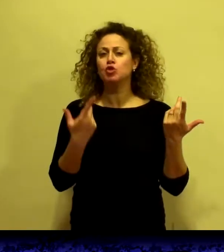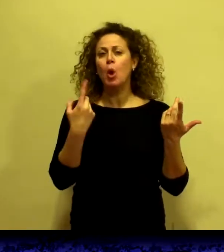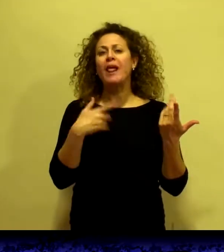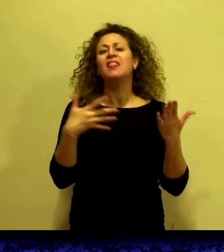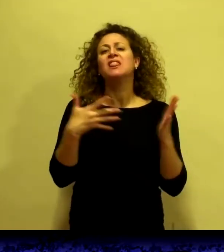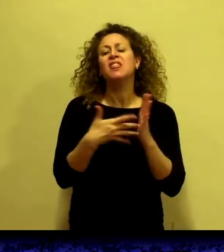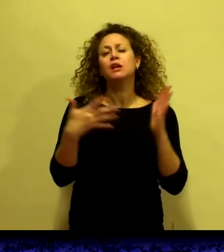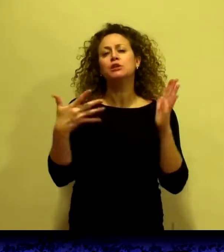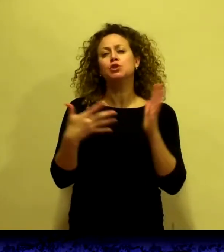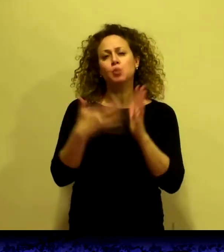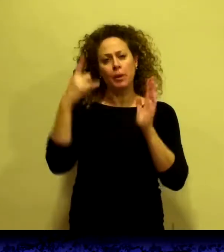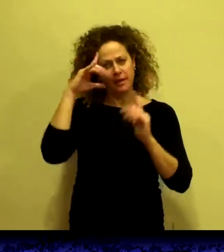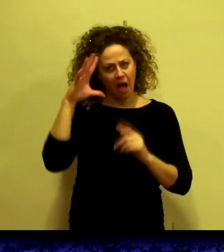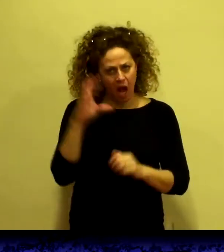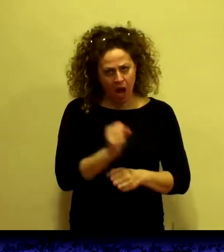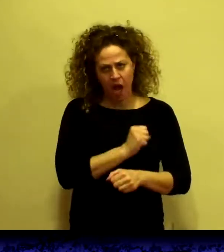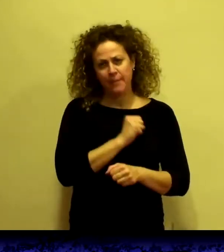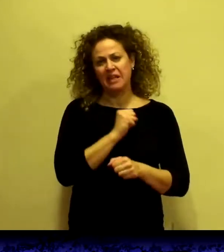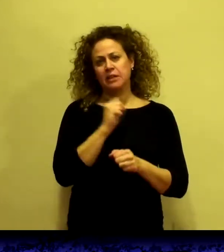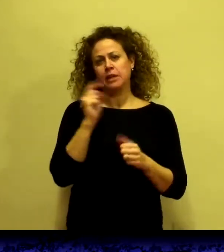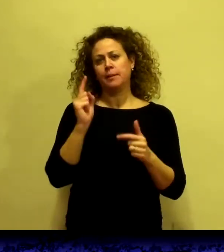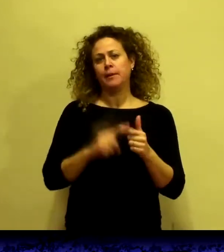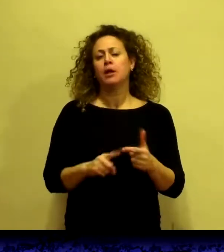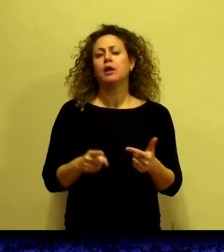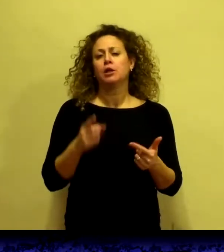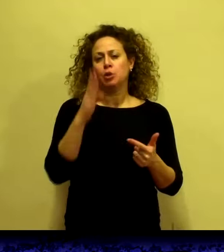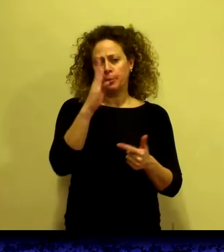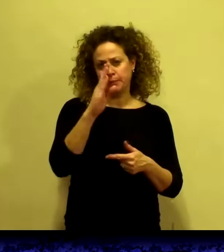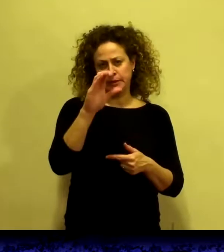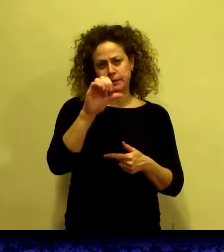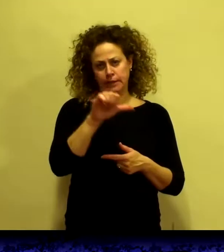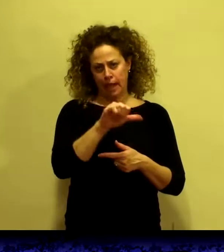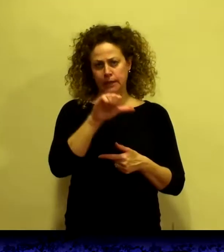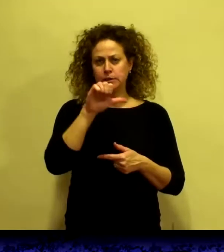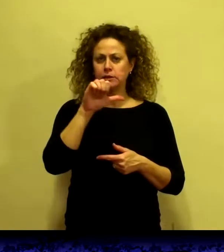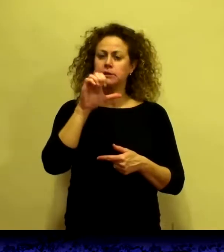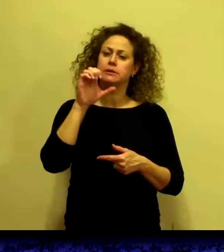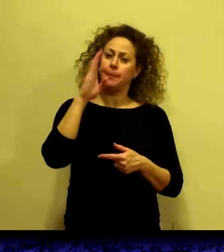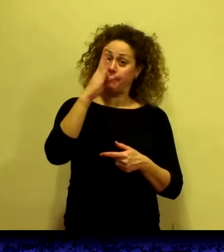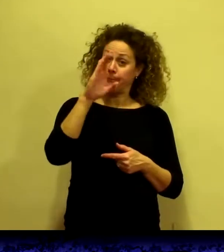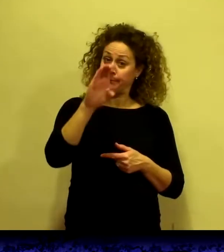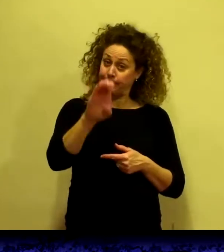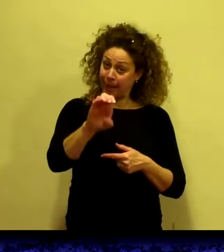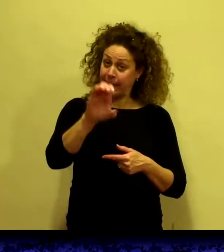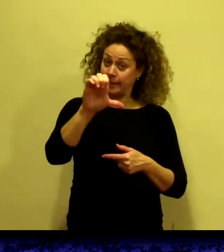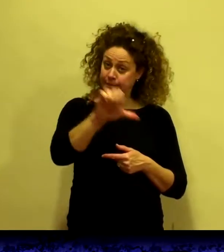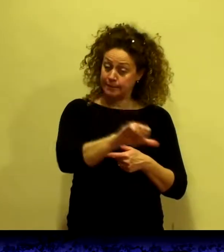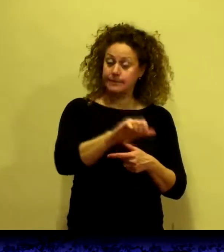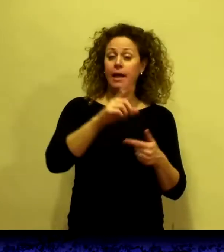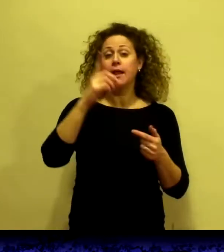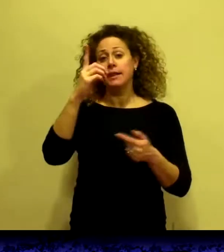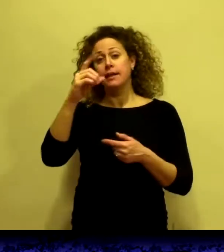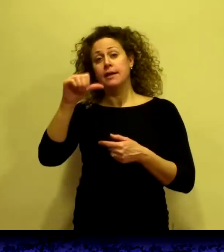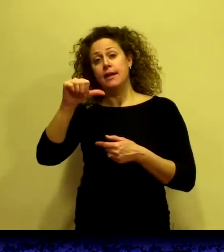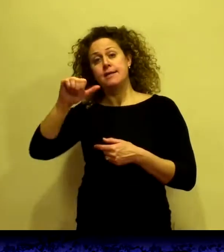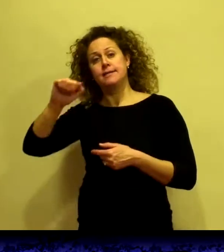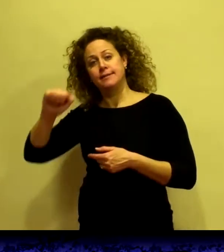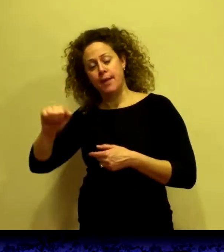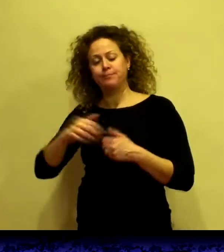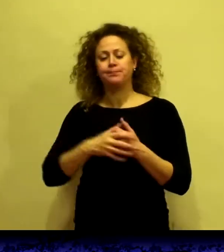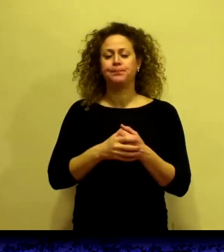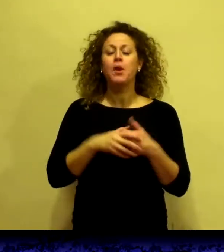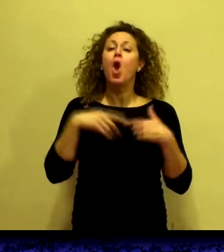disturbi dell'apprendimento, DSA, BES, e poi anche a rimettere in carreggiata coloro